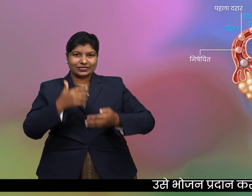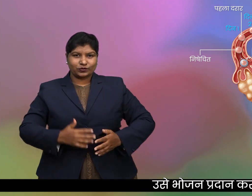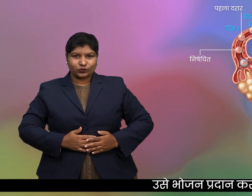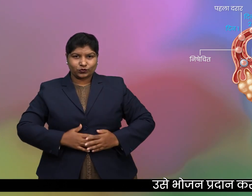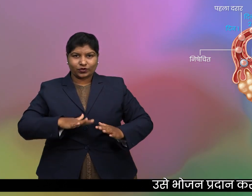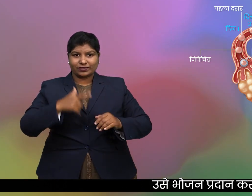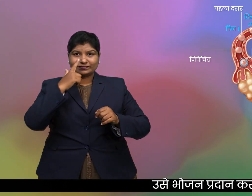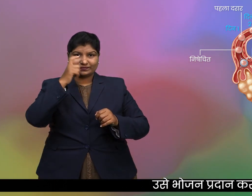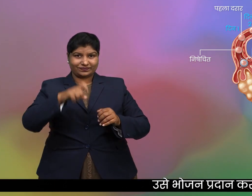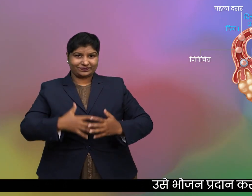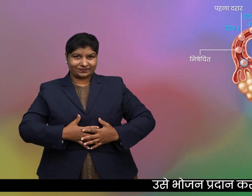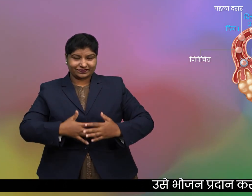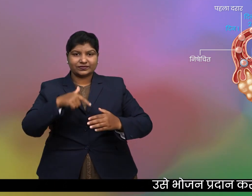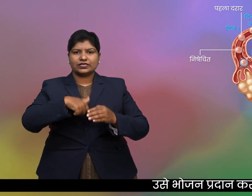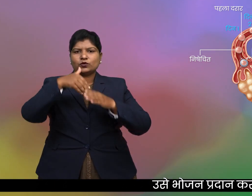करता है